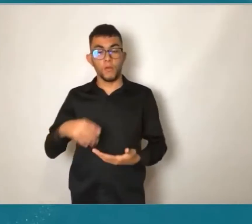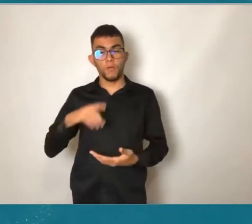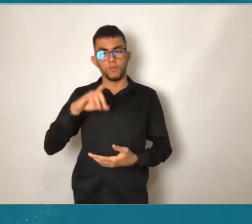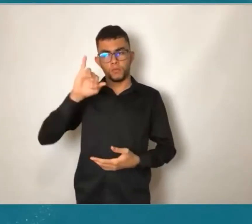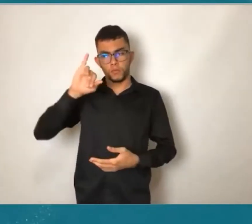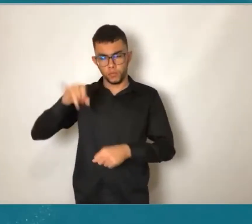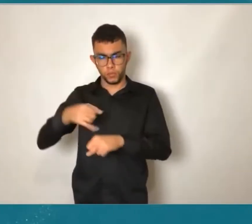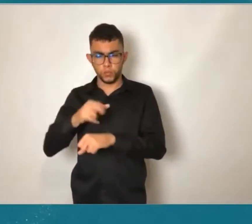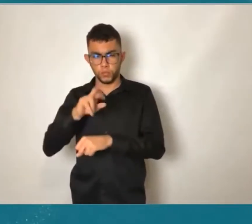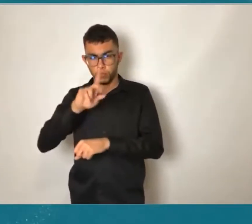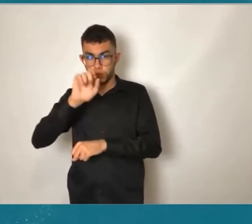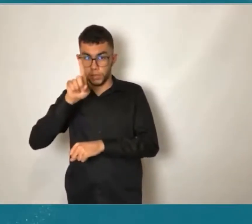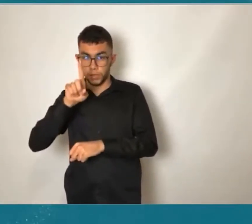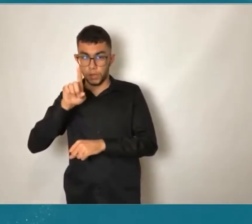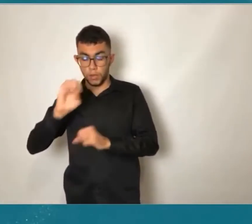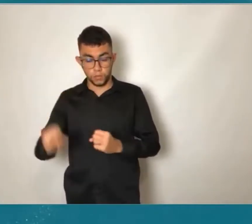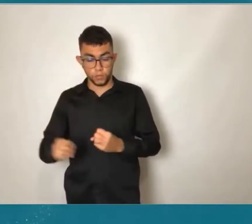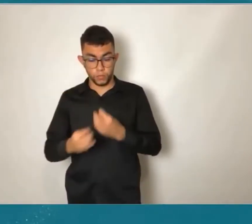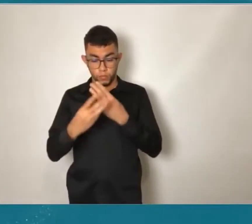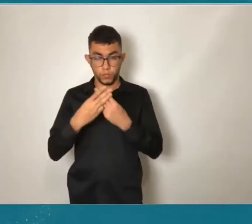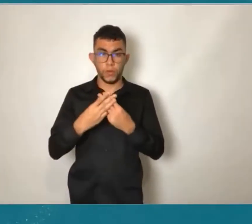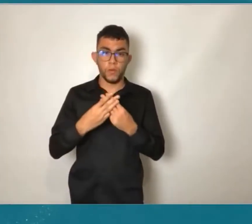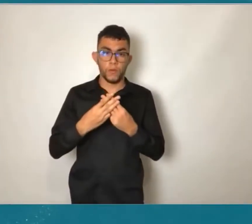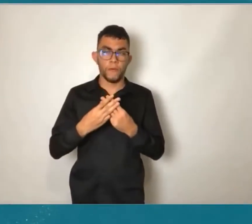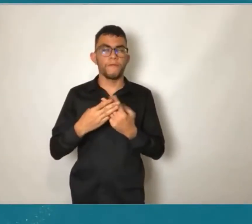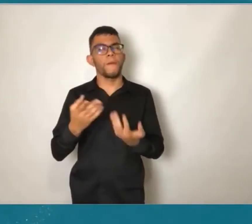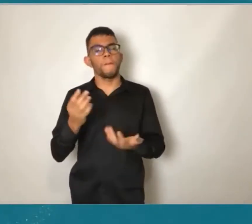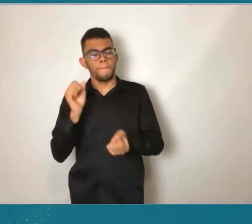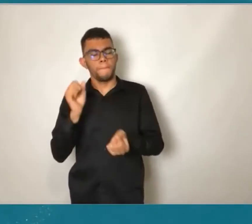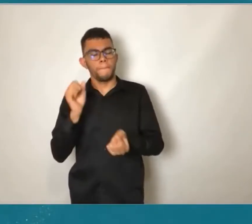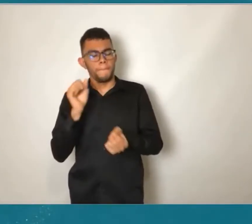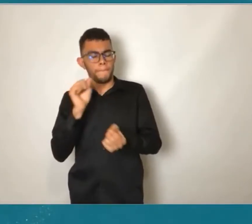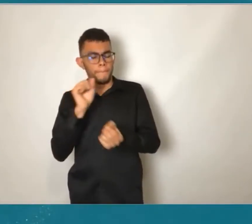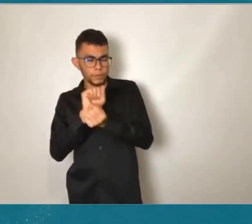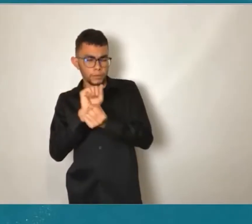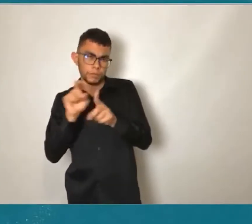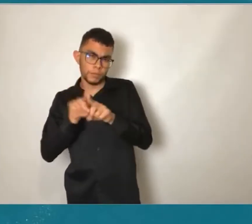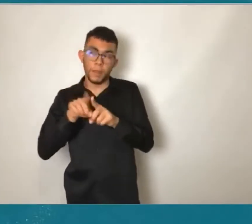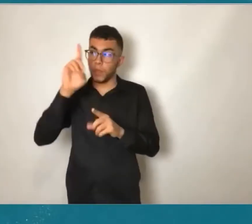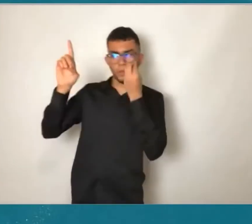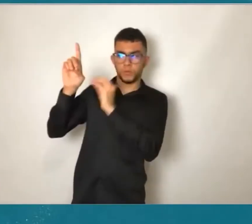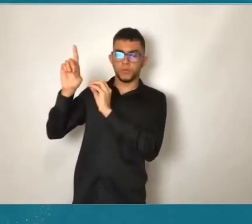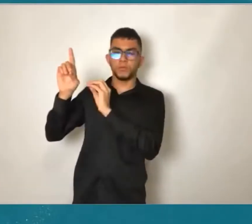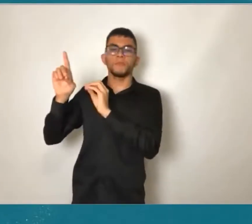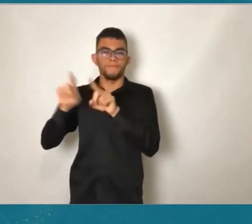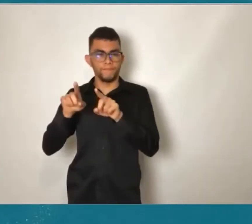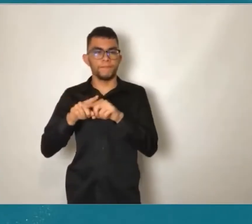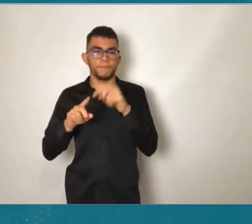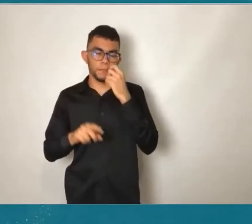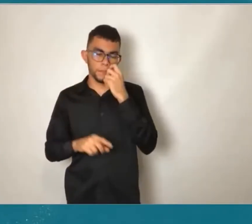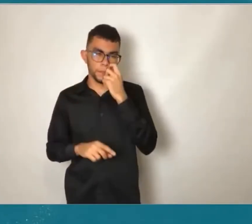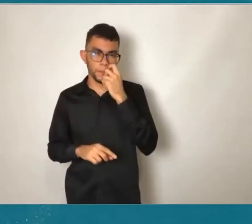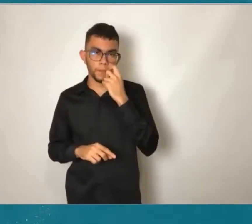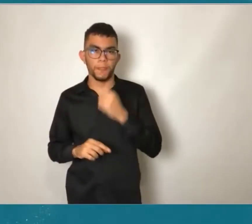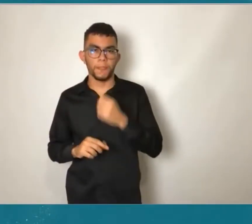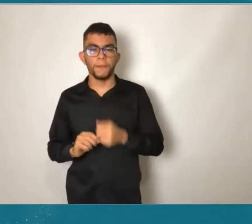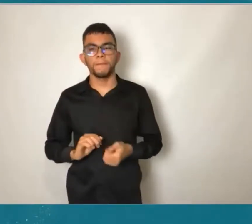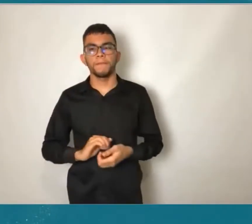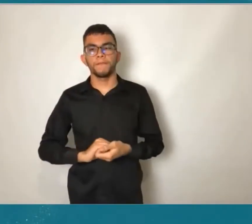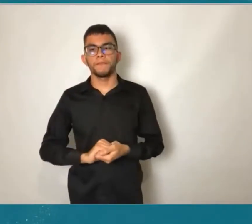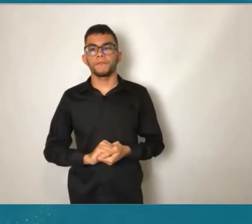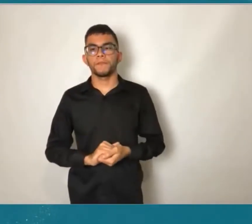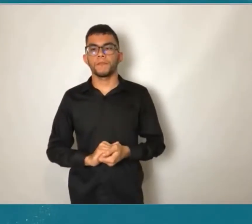10, né, ele diz assim: continuou o Senhor a falar com Acás, dizendo: pede ao Senhor, o próprio Senhor falando, pede ao Senhor teu Deus